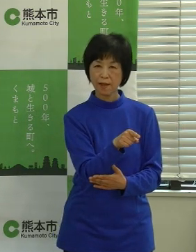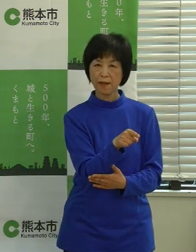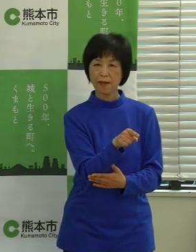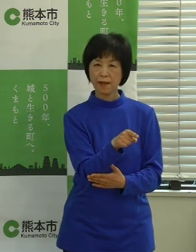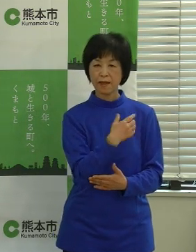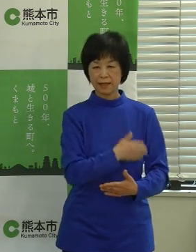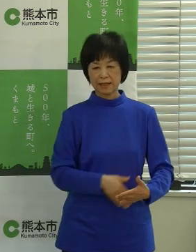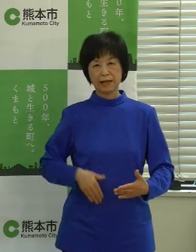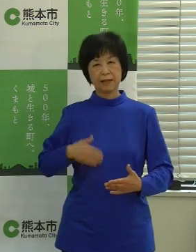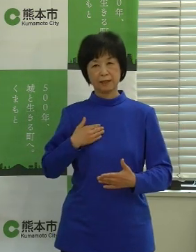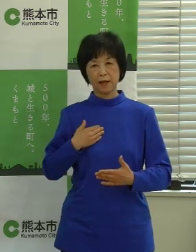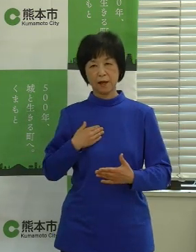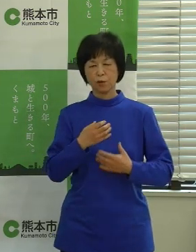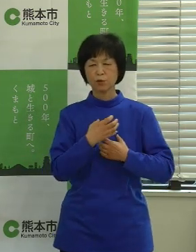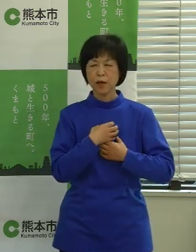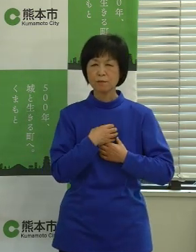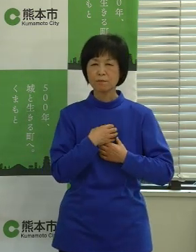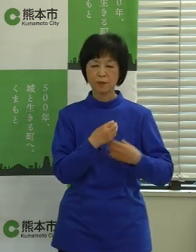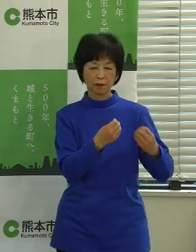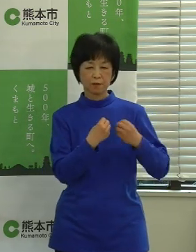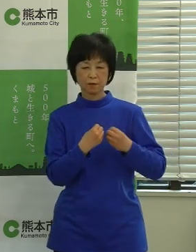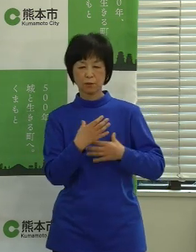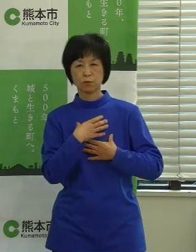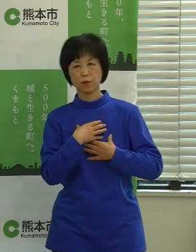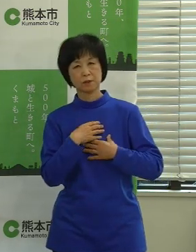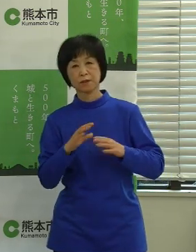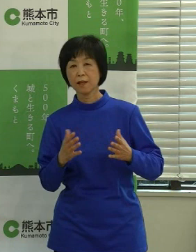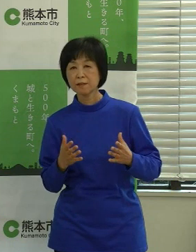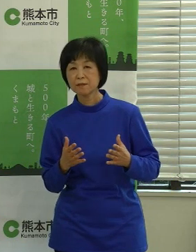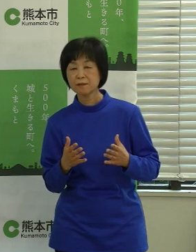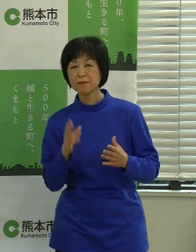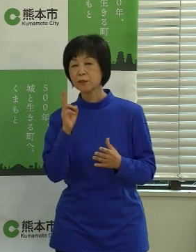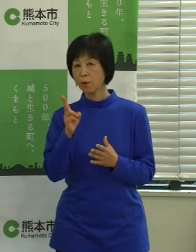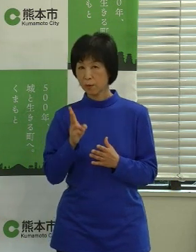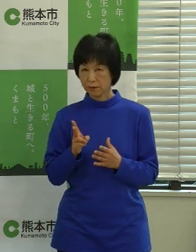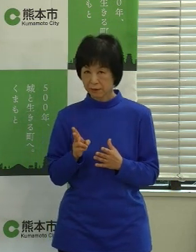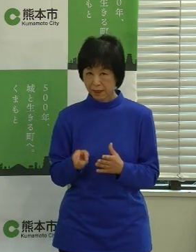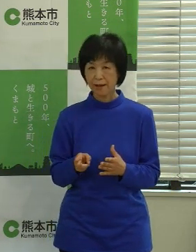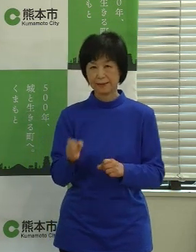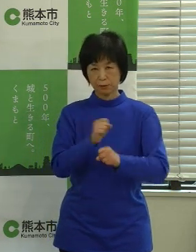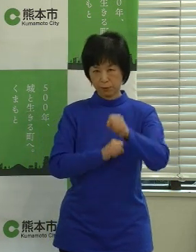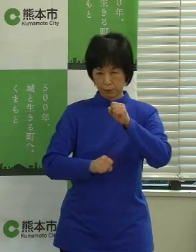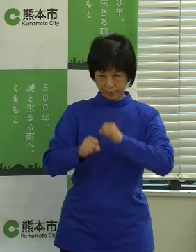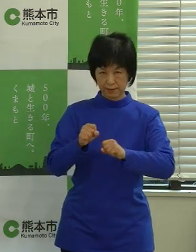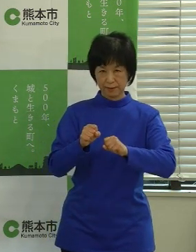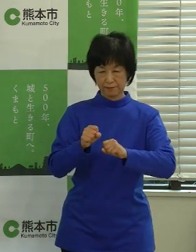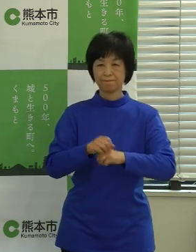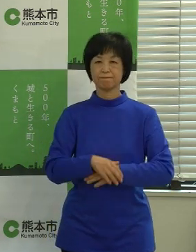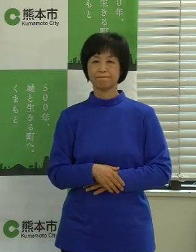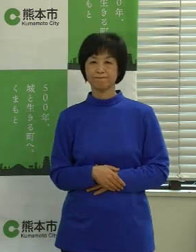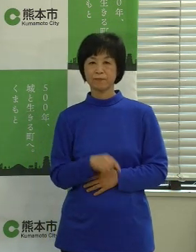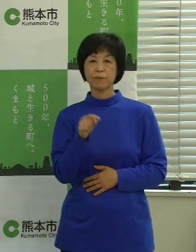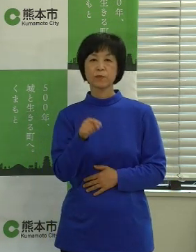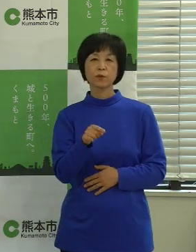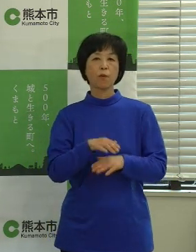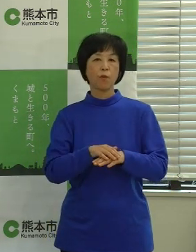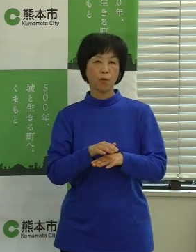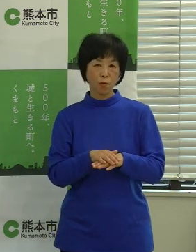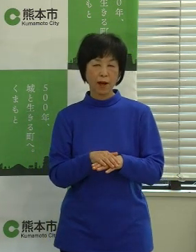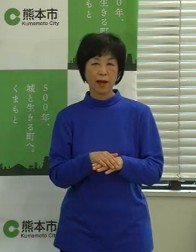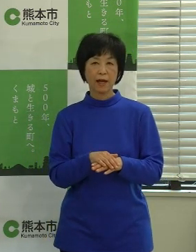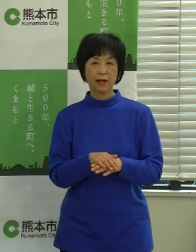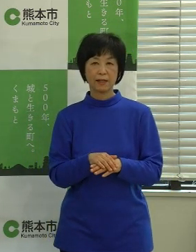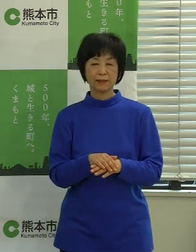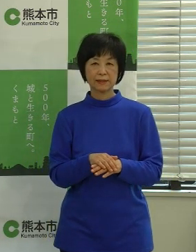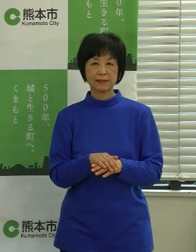心的な不安がですね、できるだけ少ないようにする取り組み、まあ、これは LINE 等々を使った今取り組みがあ